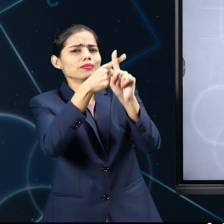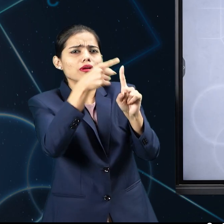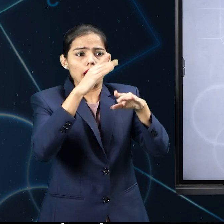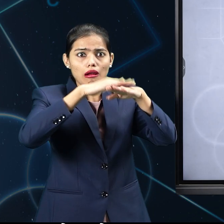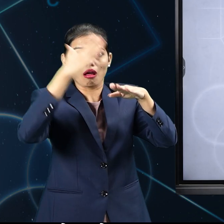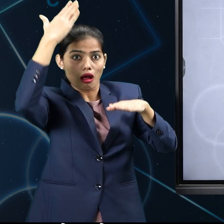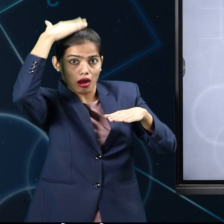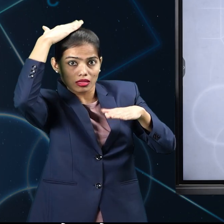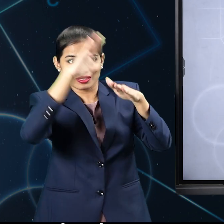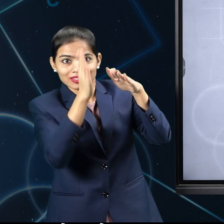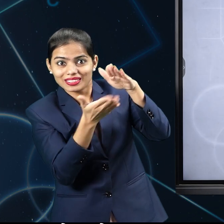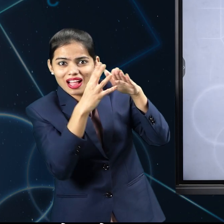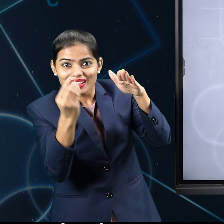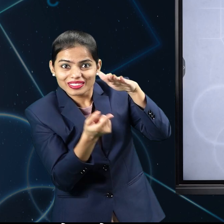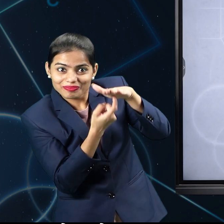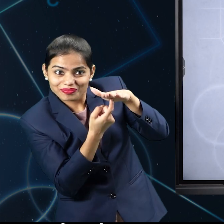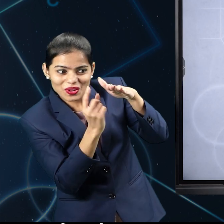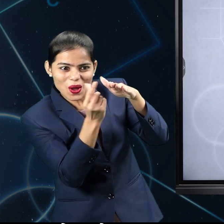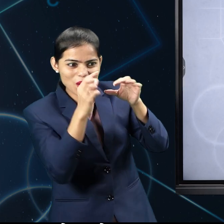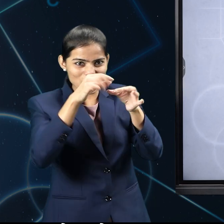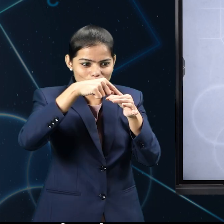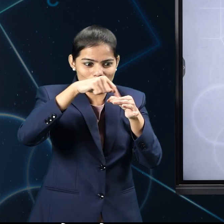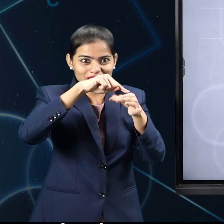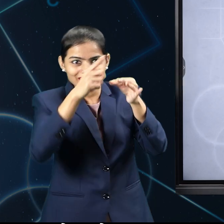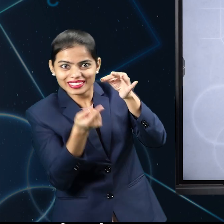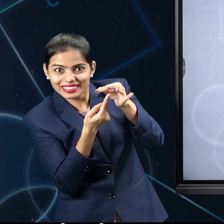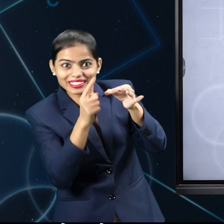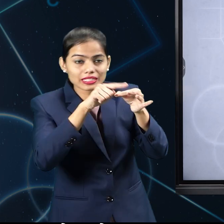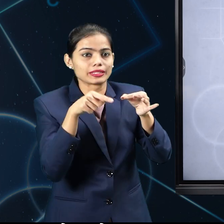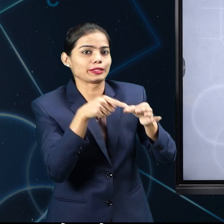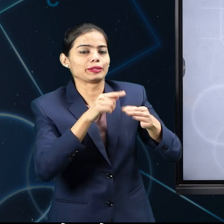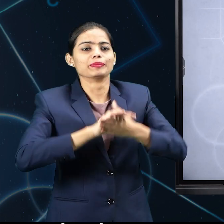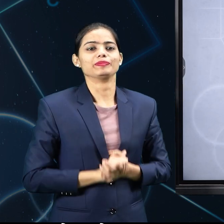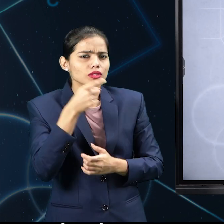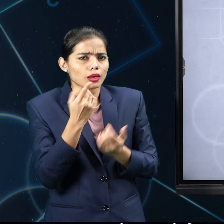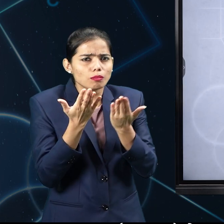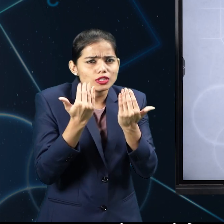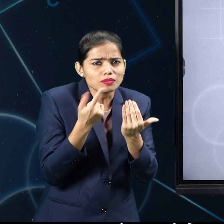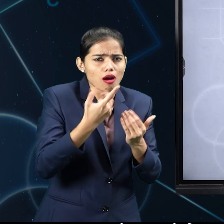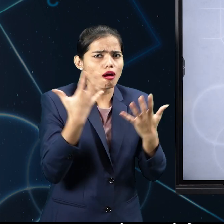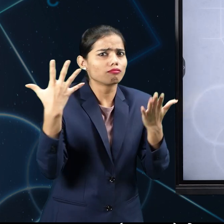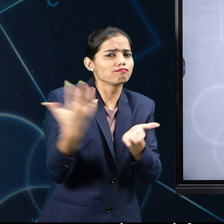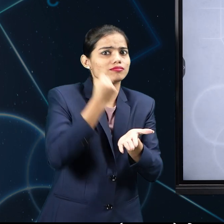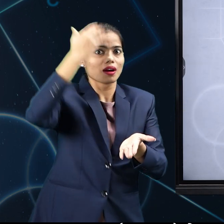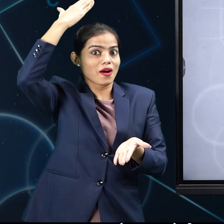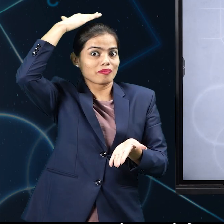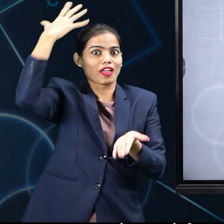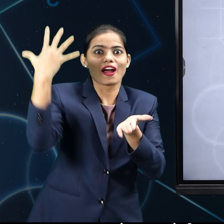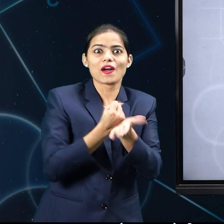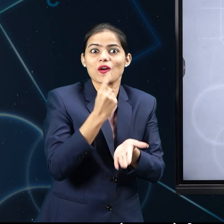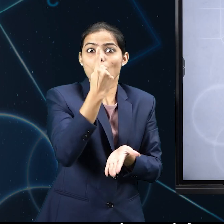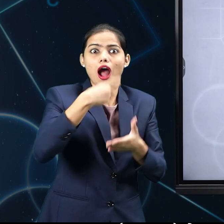उचलतो तेव्हा 2 समान शक्यता असलेली परिणामे मिळू शकतात. मुख्य किंवा पृष्ठ. मुख्य म्हणजे हेड्स